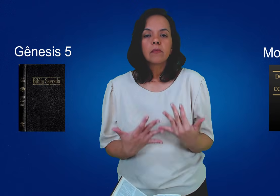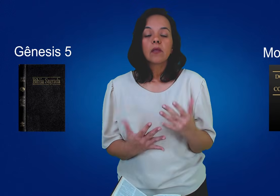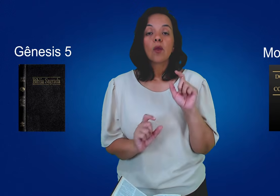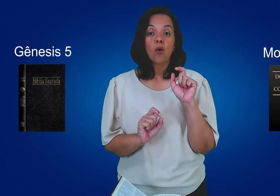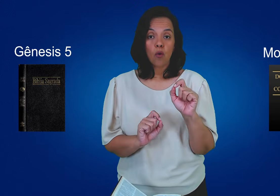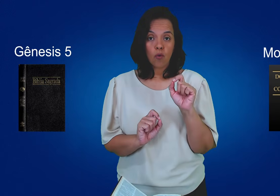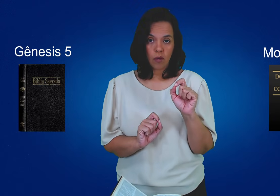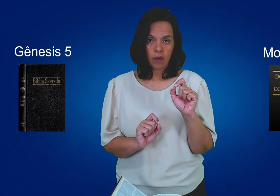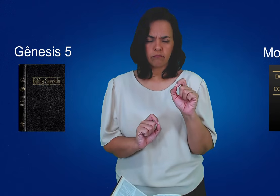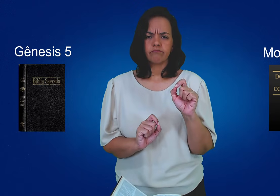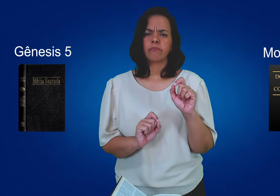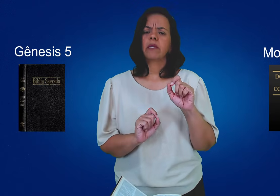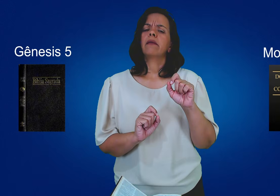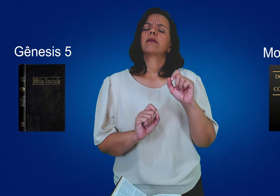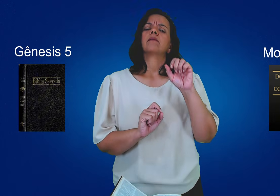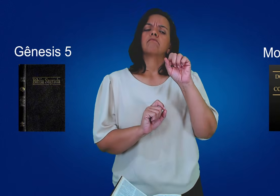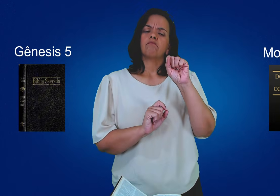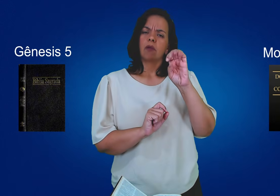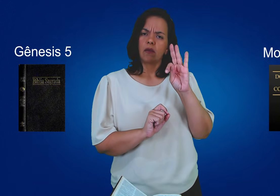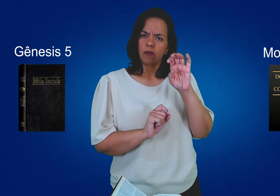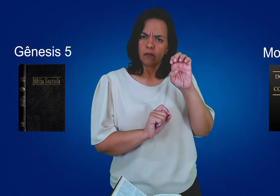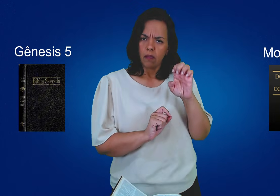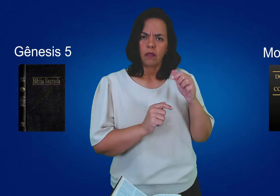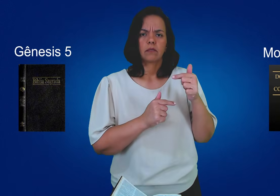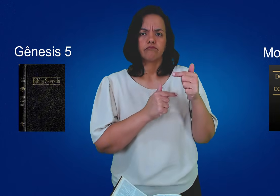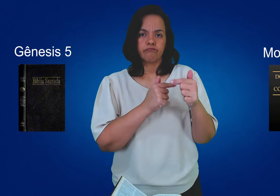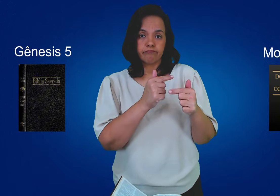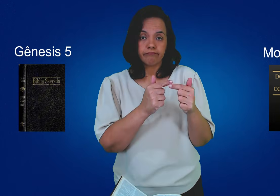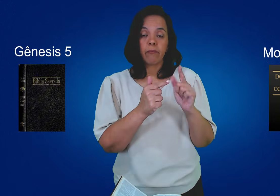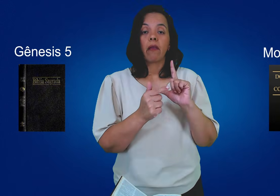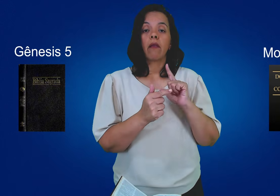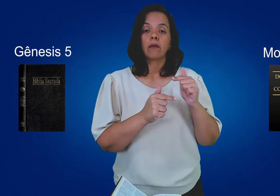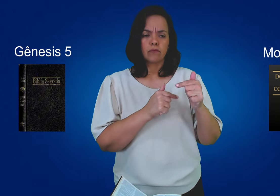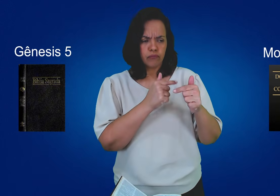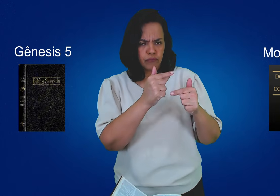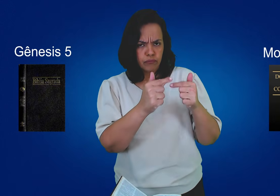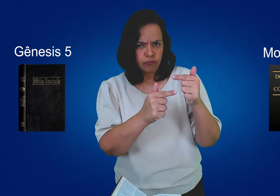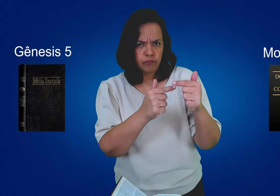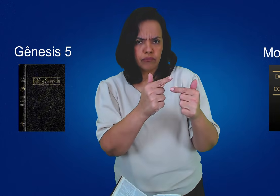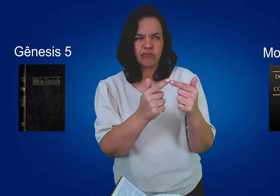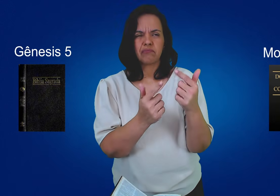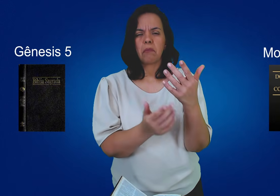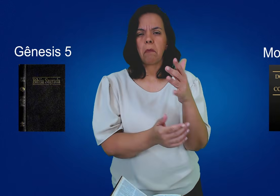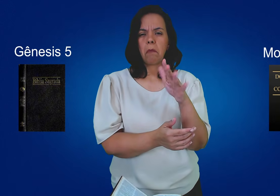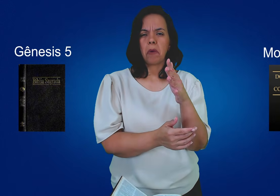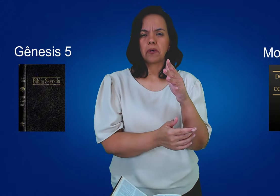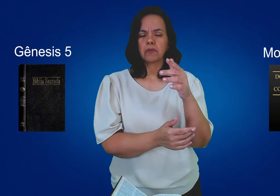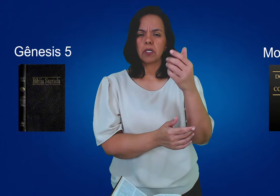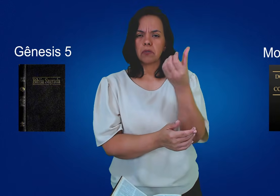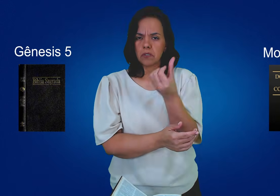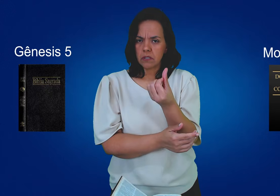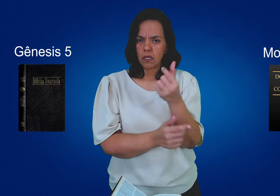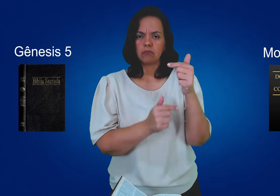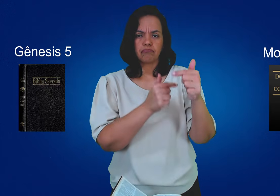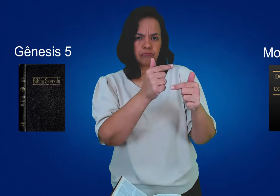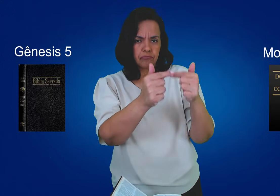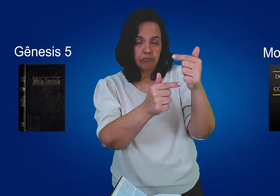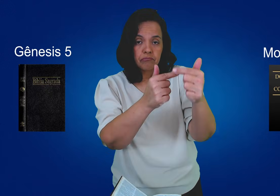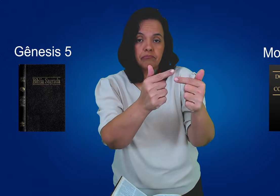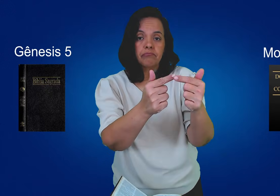que ela diz o quê? É sobre parte dessa genealogia de Adão, acho